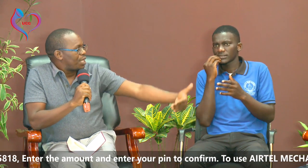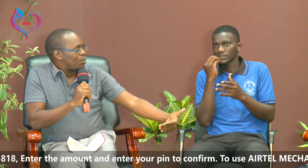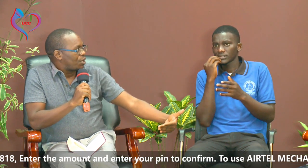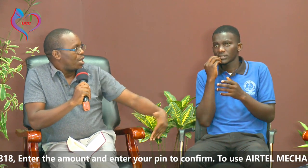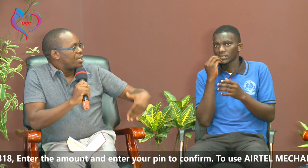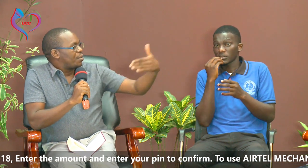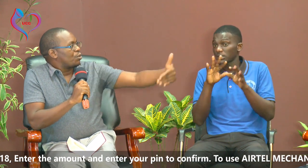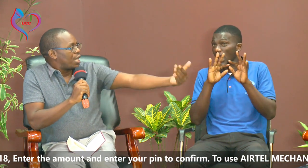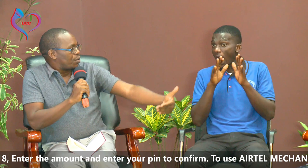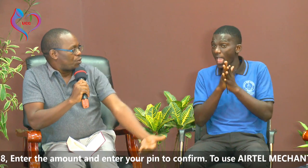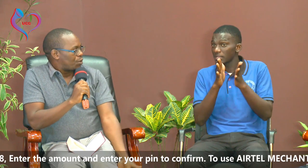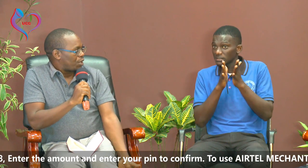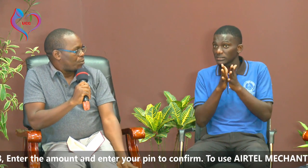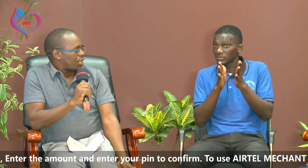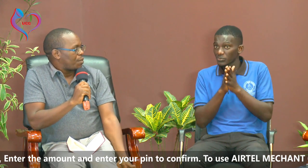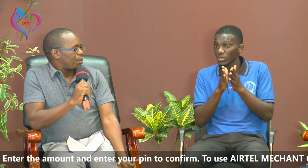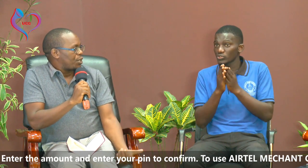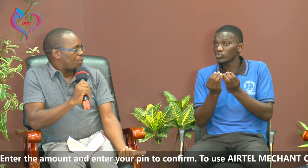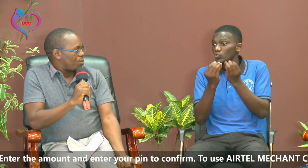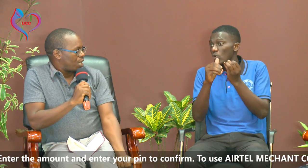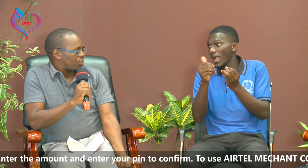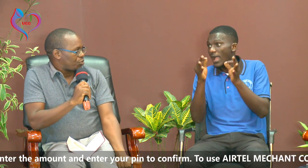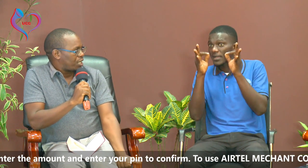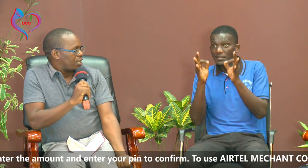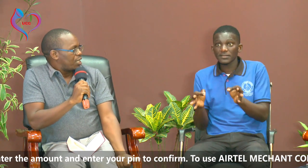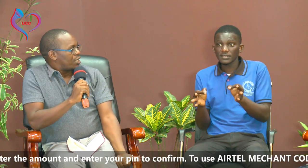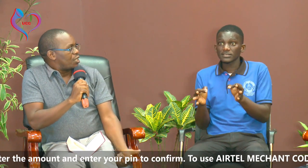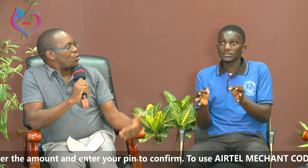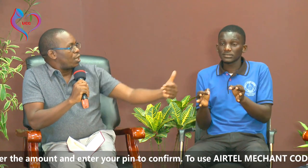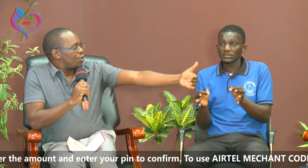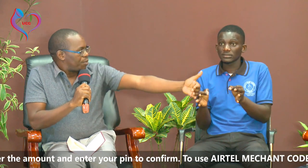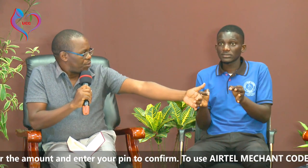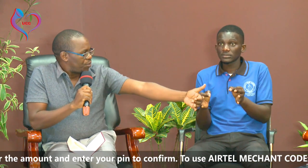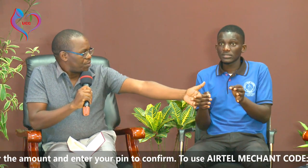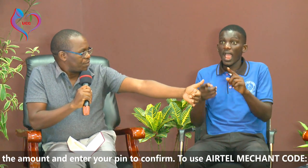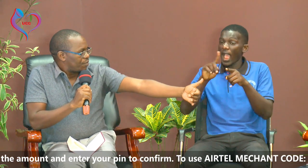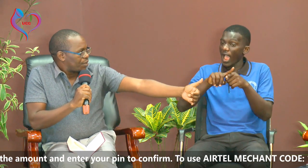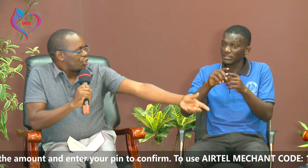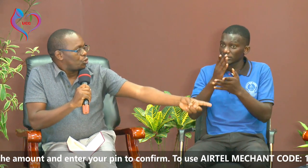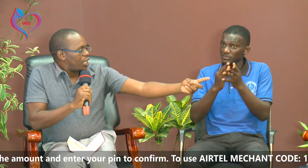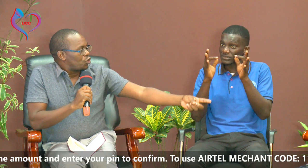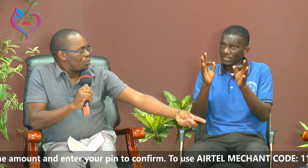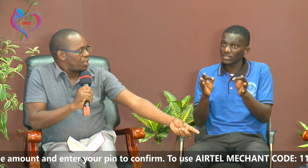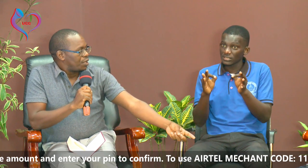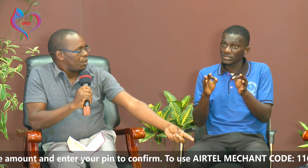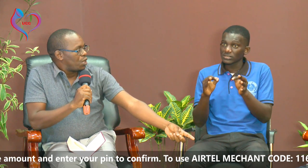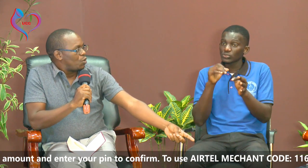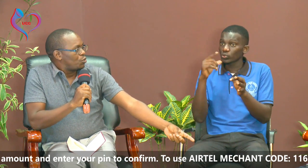mmere byokka nebino tandika okubikola bwotalya mmere ojja kubeera mu hunger strike neyongerako nebino. Chokato mubiri begula ba